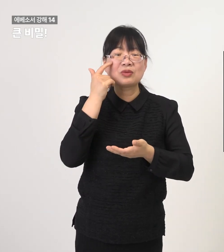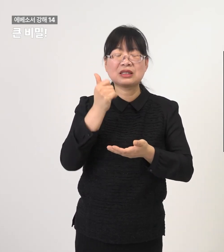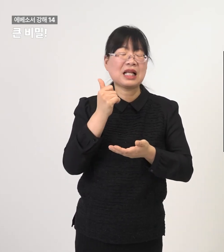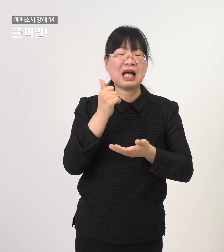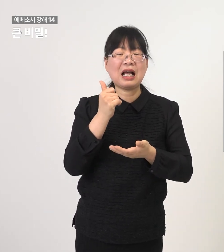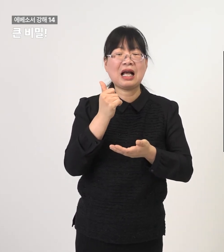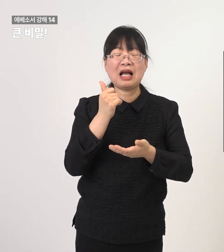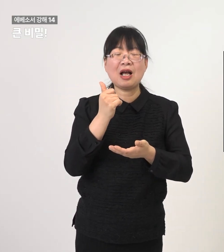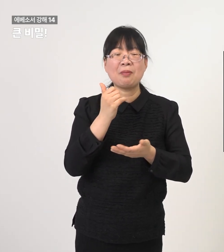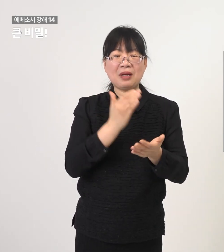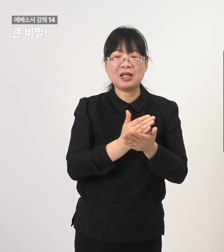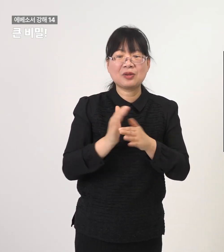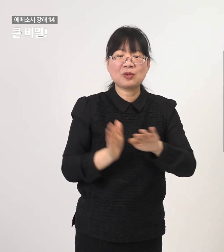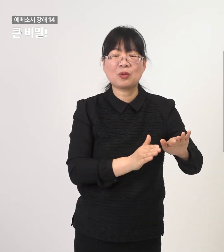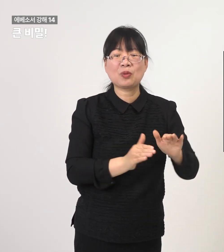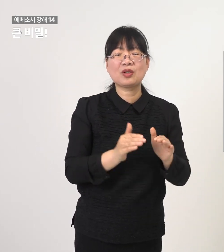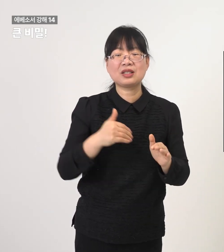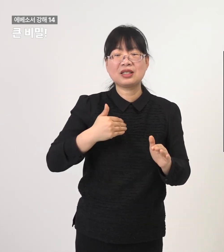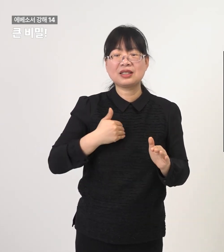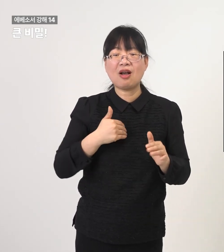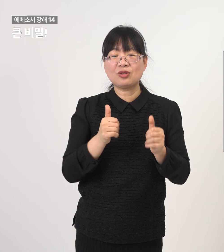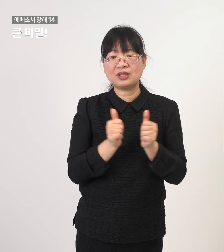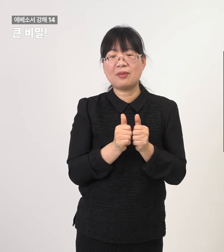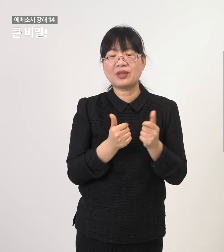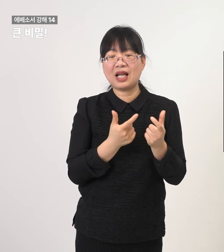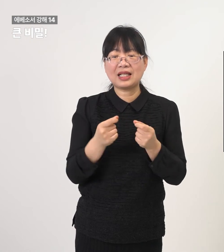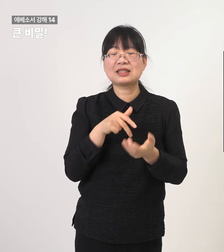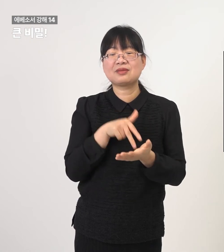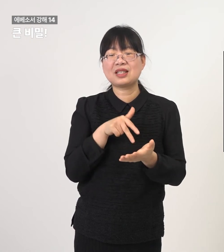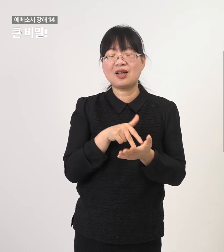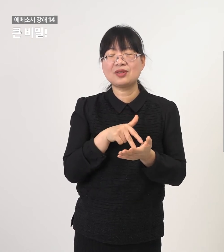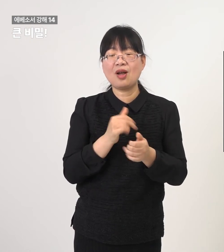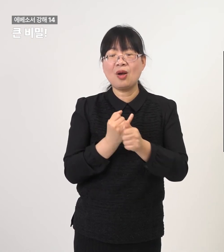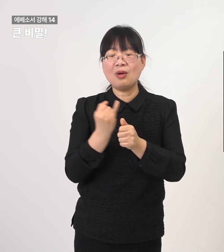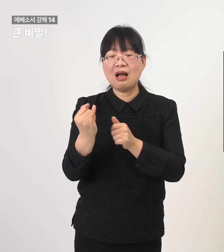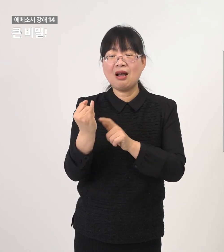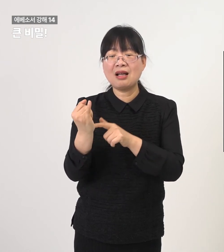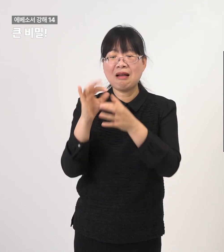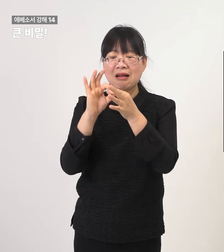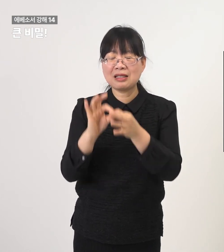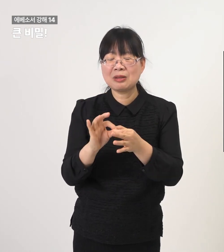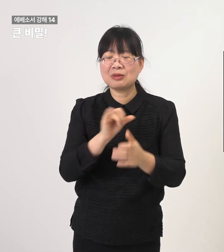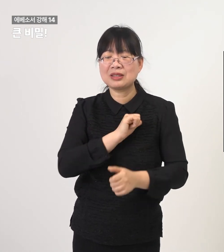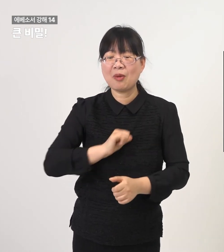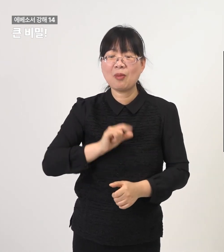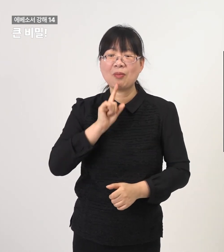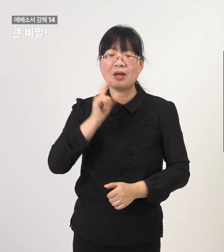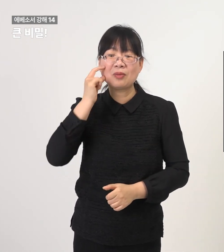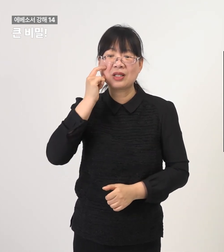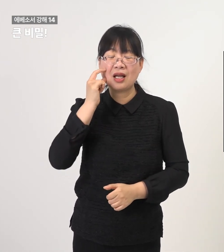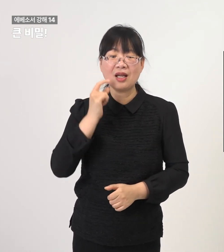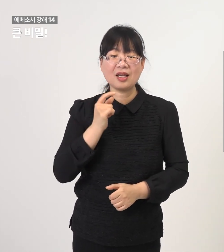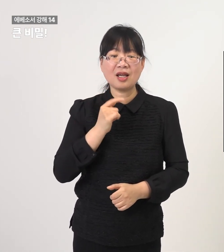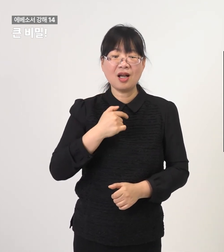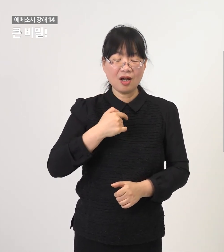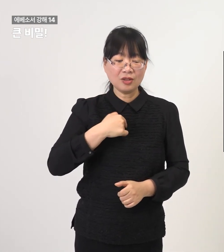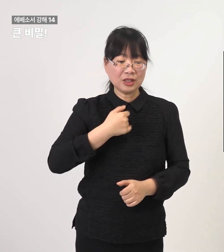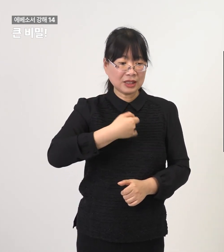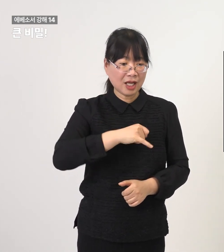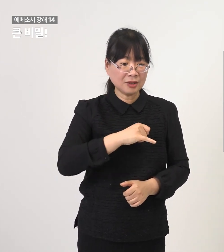한 남자로서 이걸 어떻게 그냥 버티고 살라 그러나 이건 양심상. 네 딸이면 너